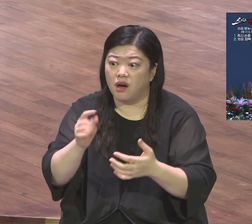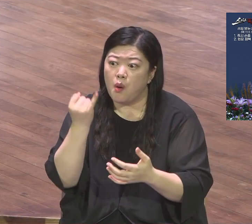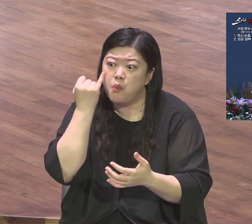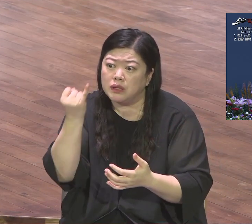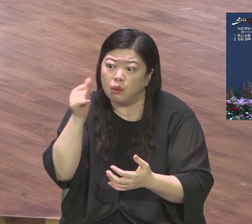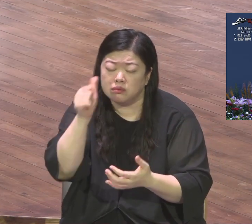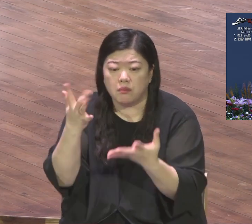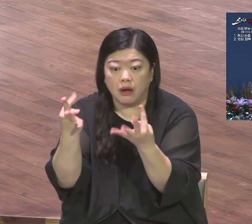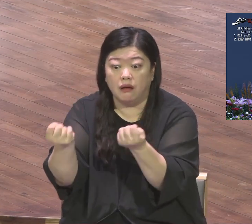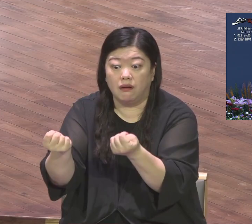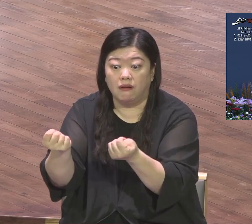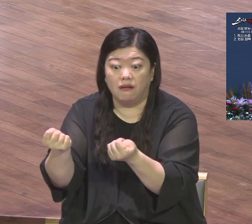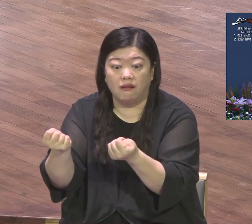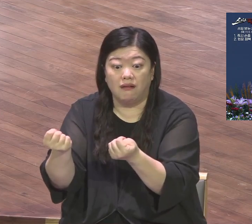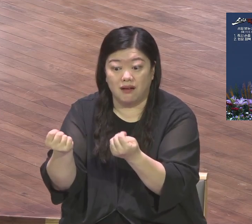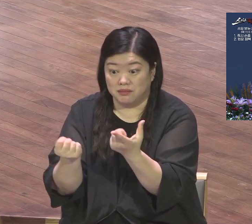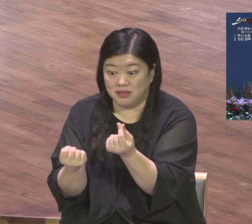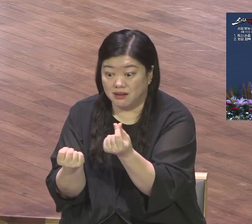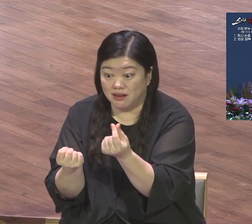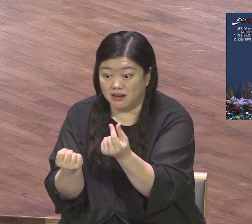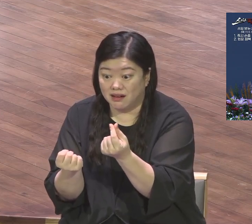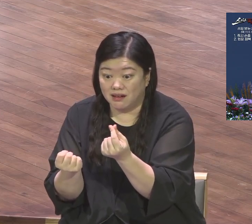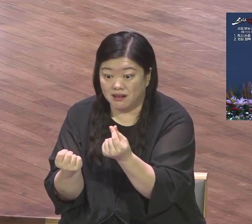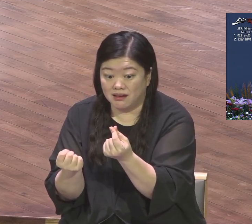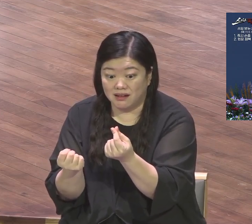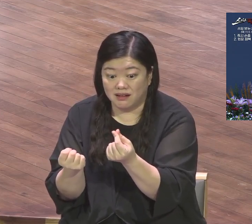많아요. 하나만 낳자.